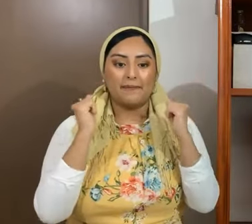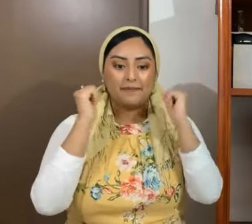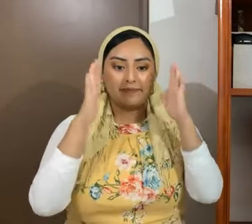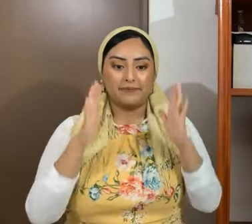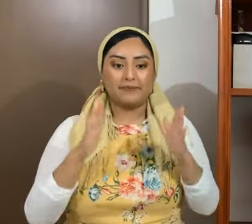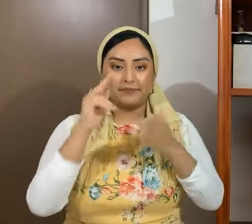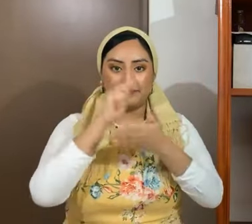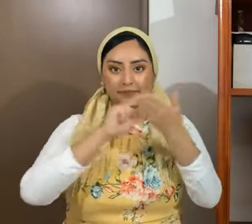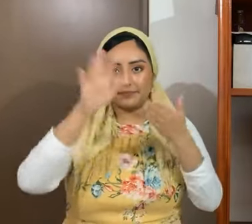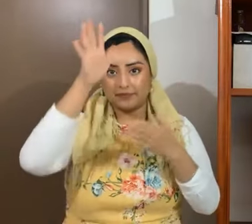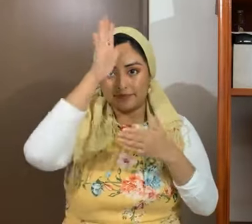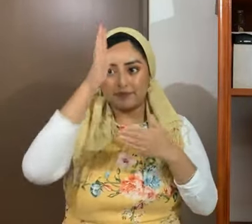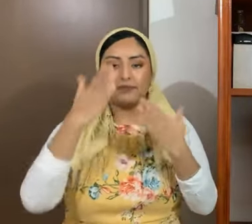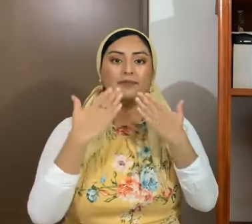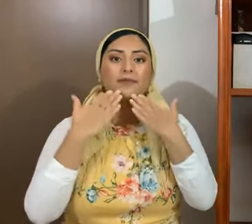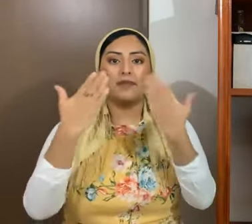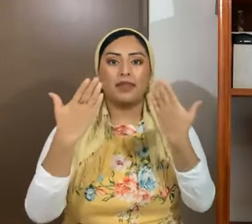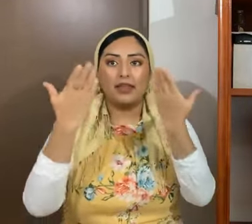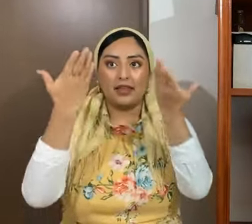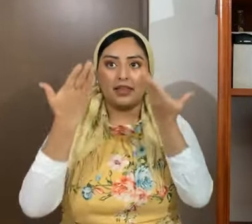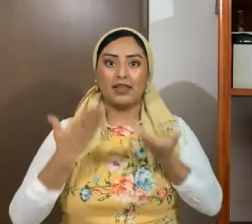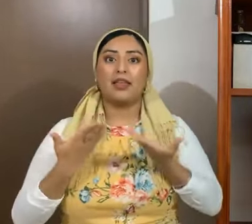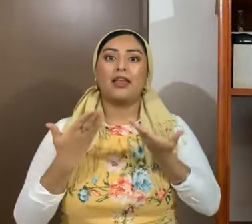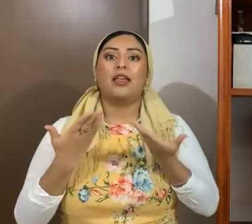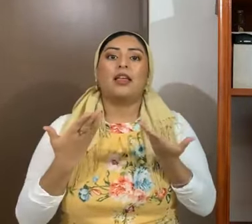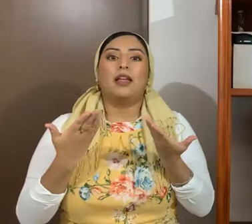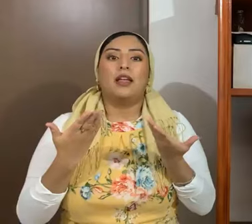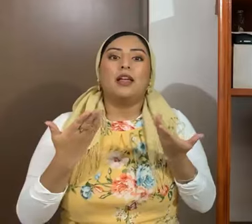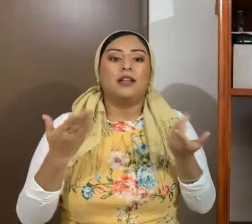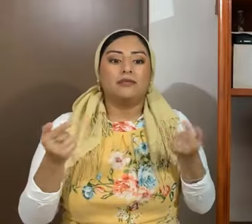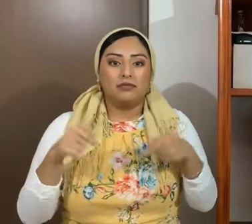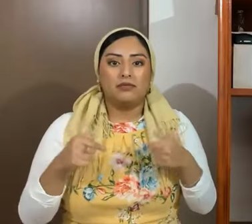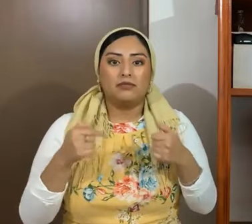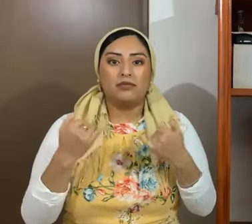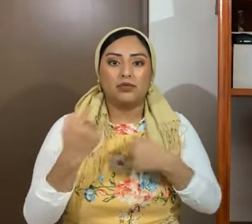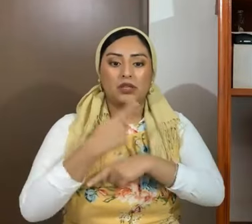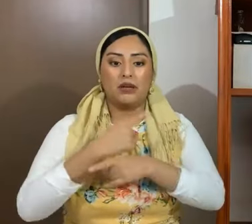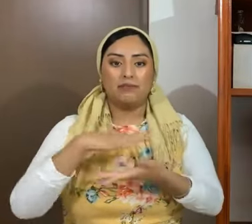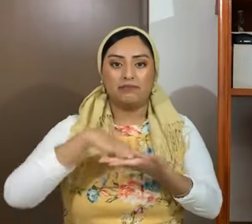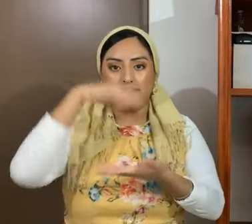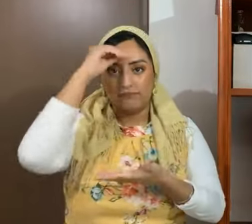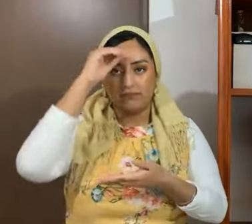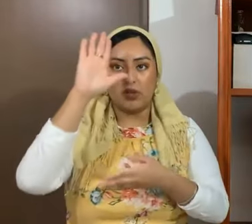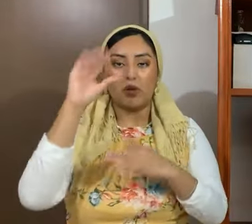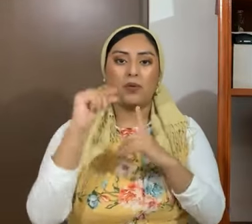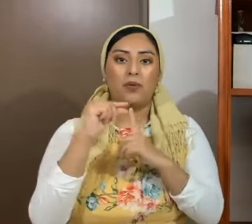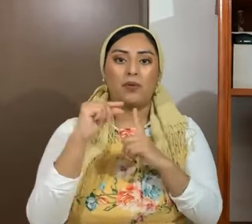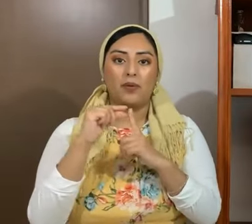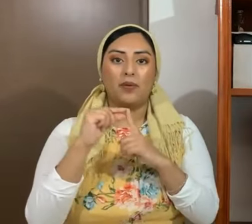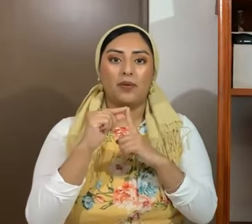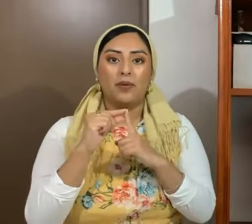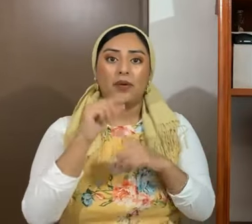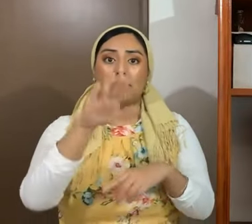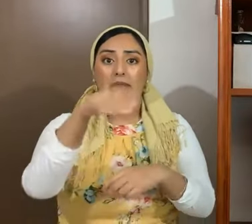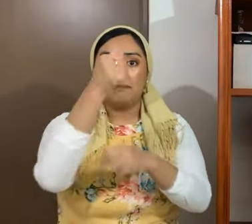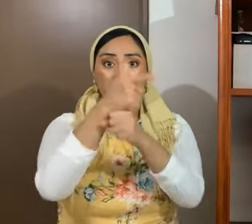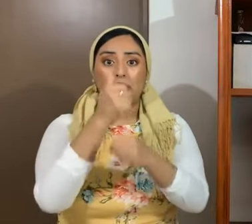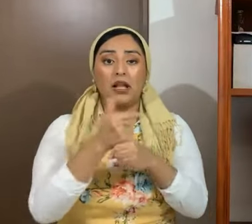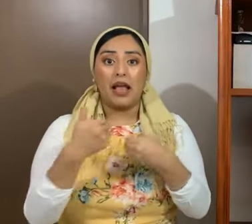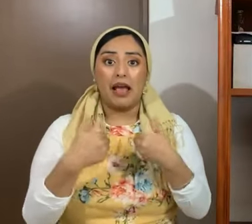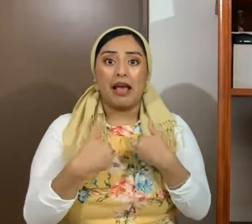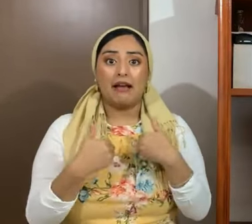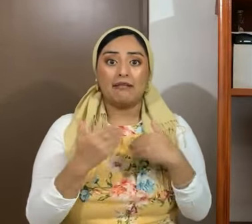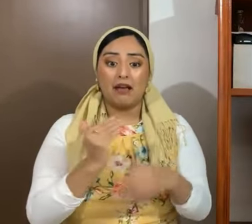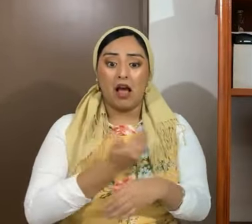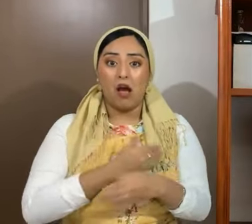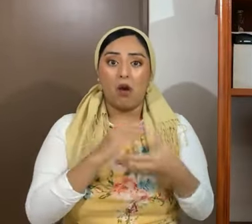Rabá por darnos el privilegio de tener tu palabra. Amados Sahim, tener una Biblia en nuestras manos es